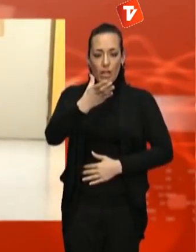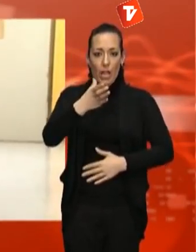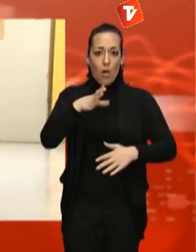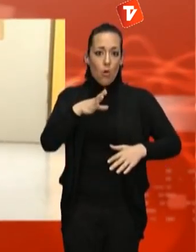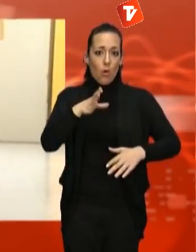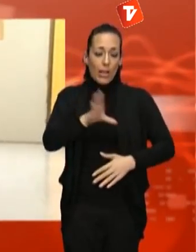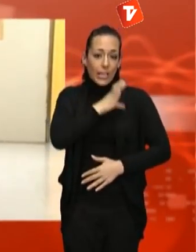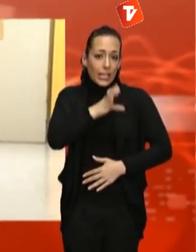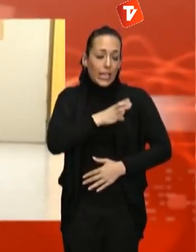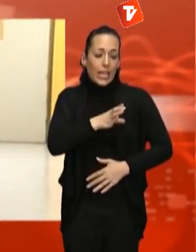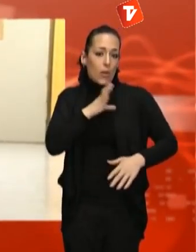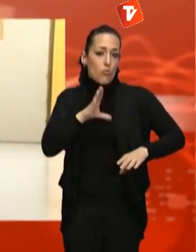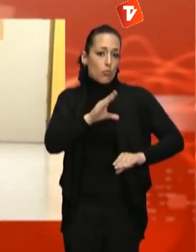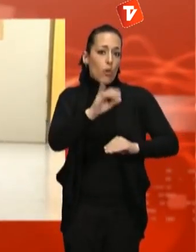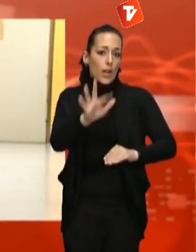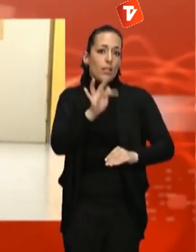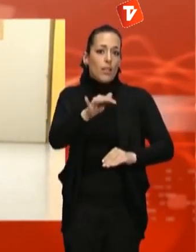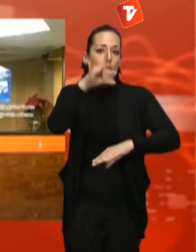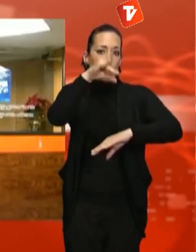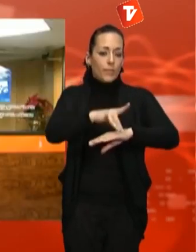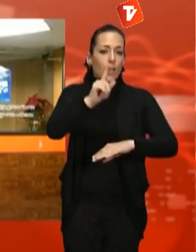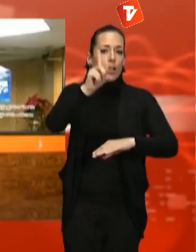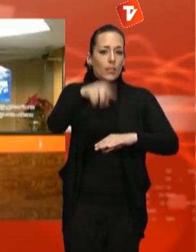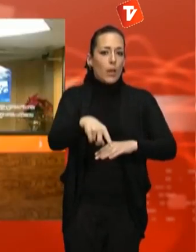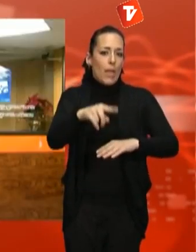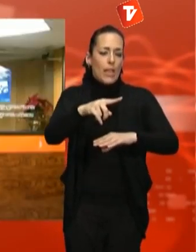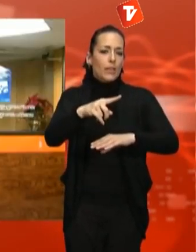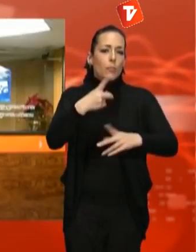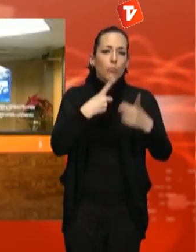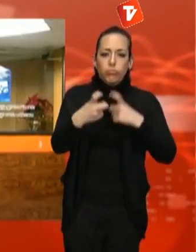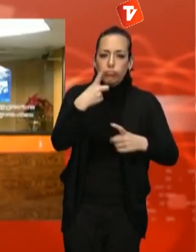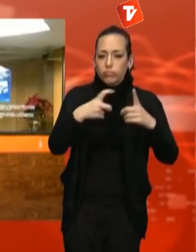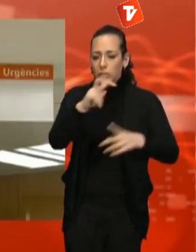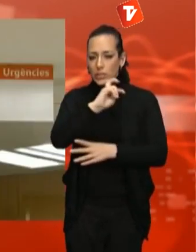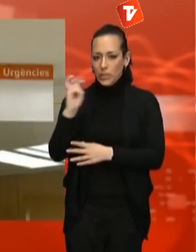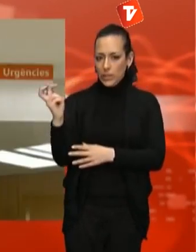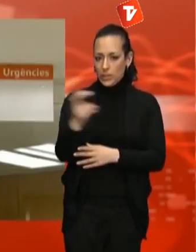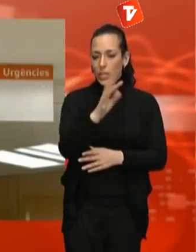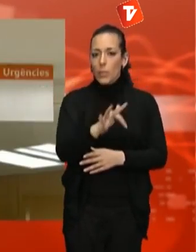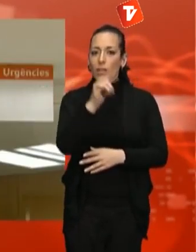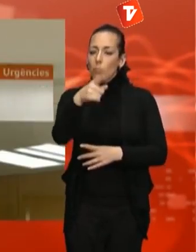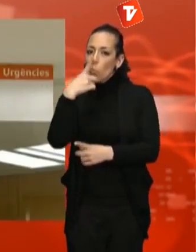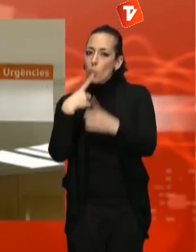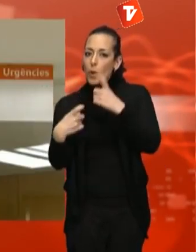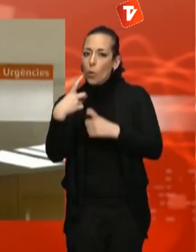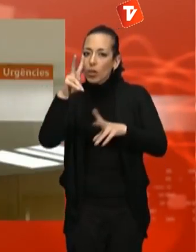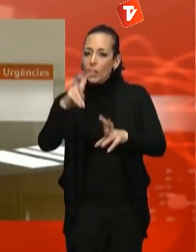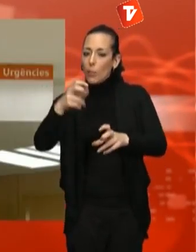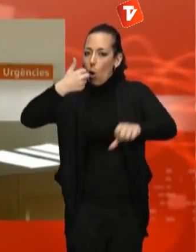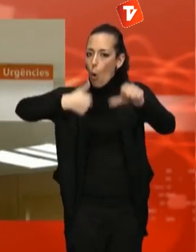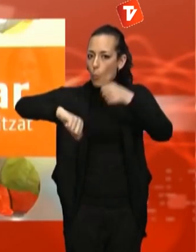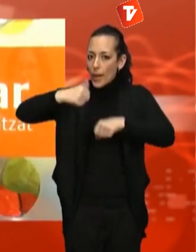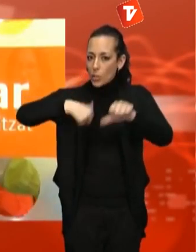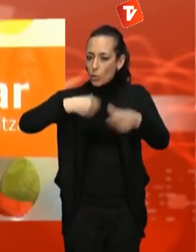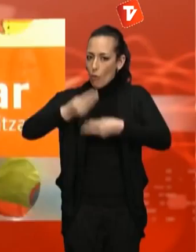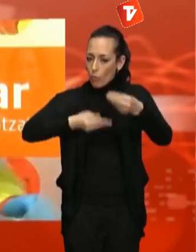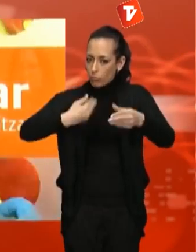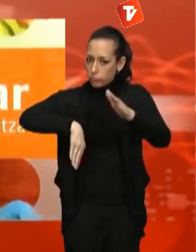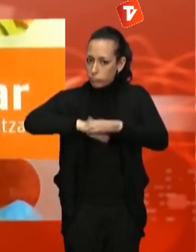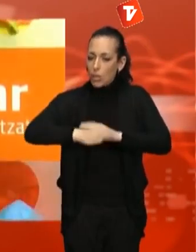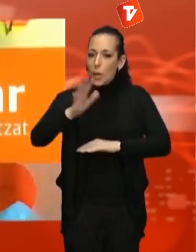explicacions del funcionament del centre, la informació rebuda sobre la malaltia, les proves o l'operació fetes, a més de l'ajuda per controlar o